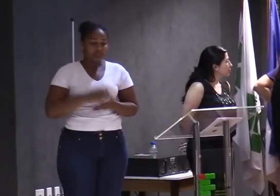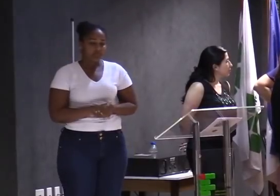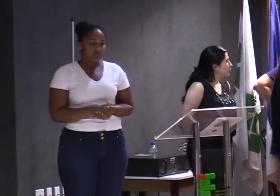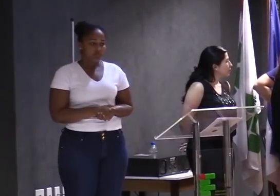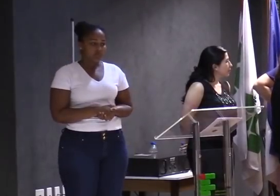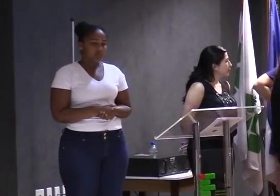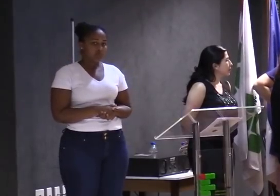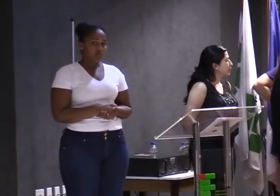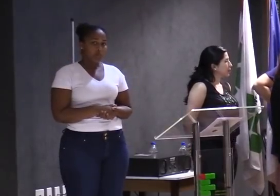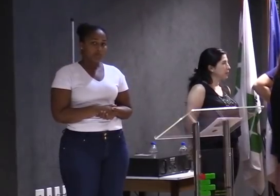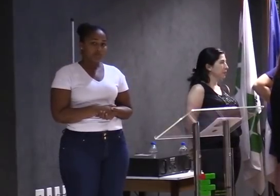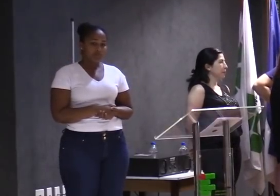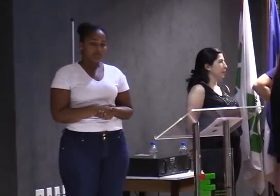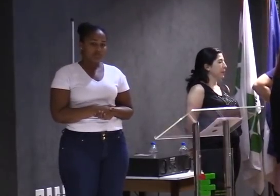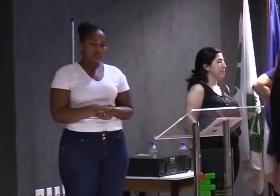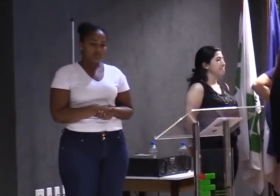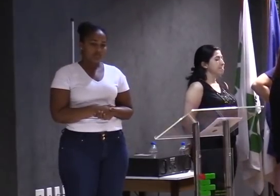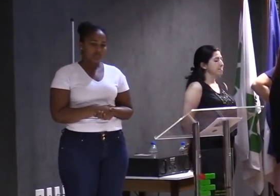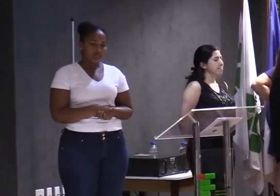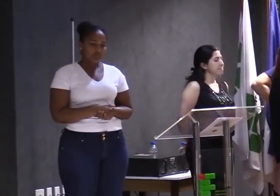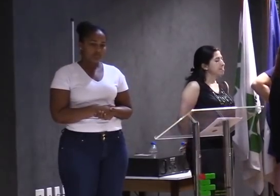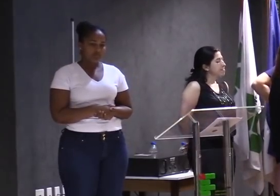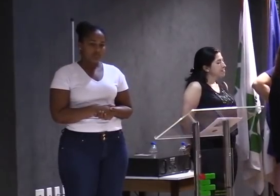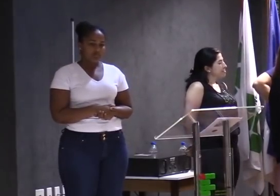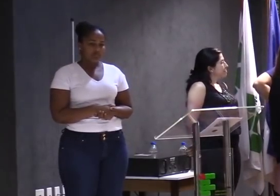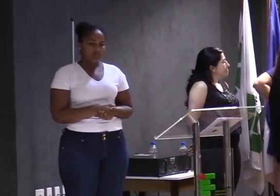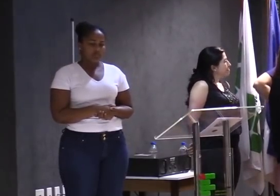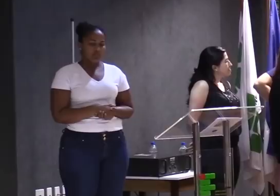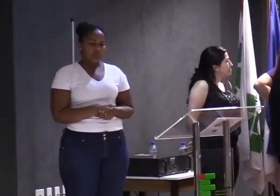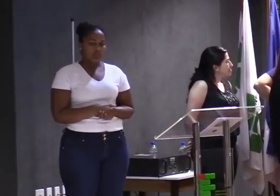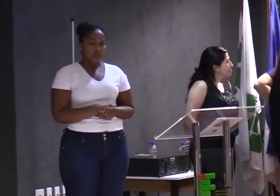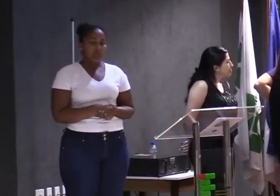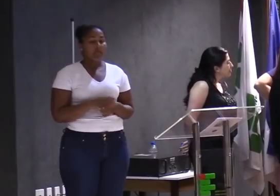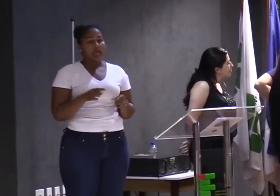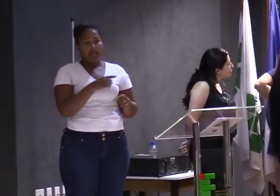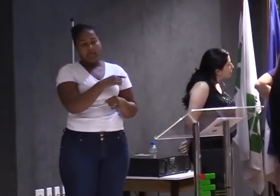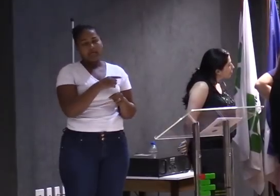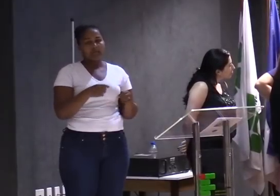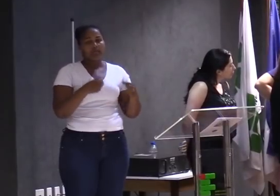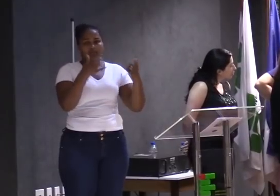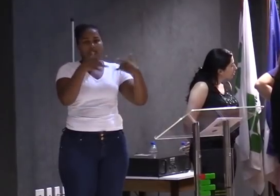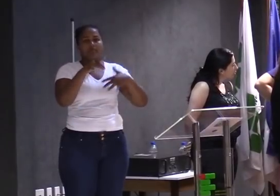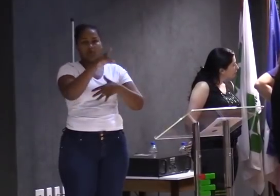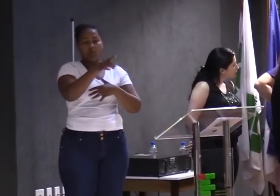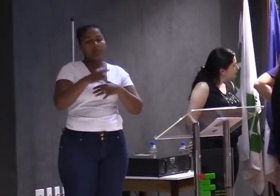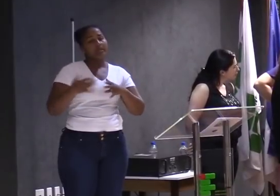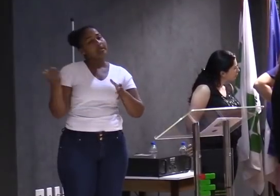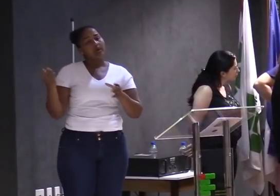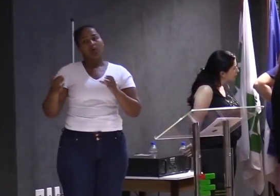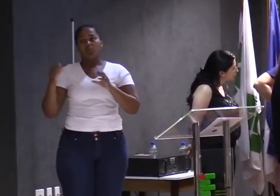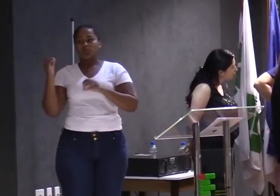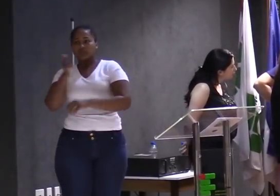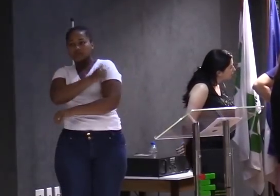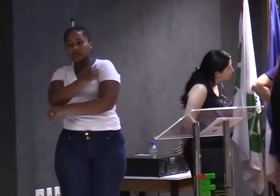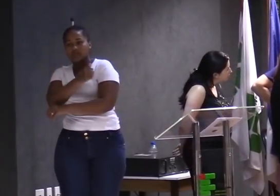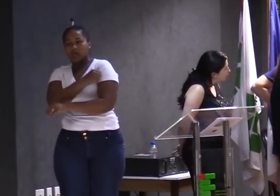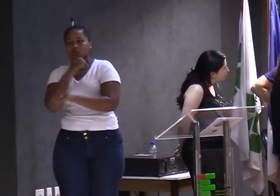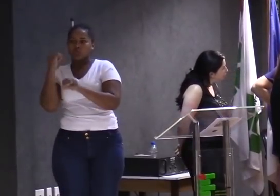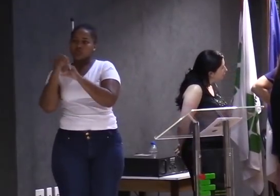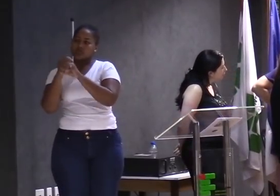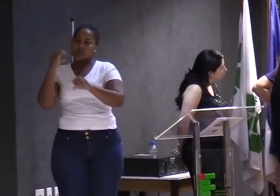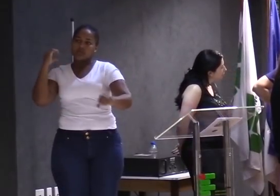de 18h30 às 22h30, os alunos da engenharia, eles escolhem os artigos que eles